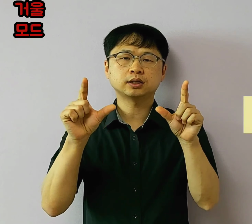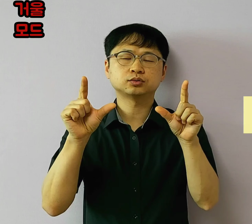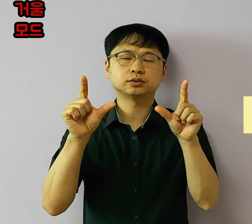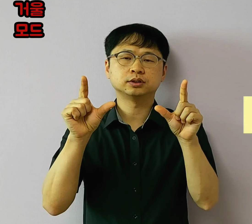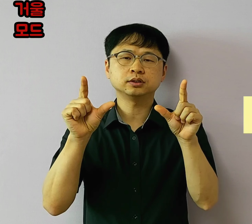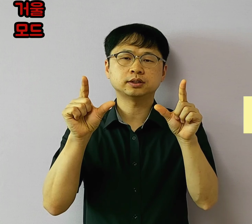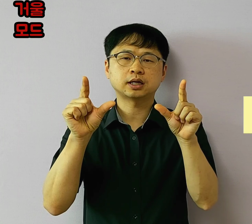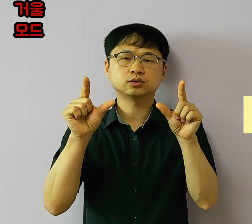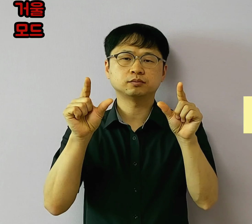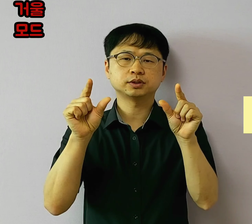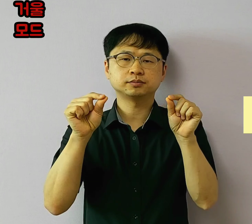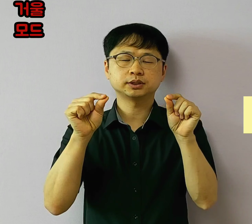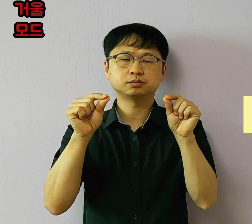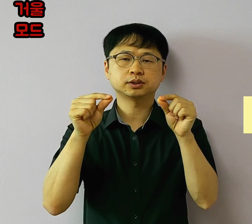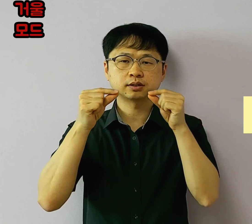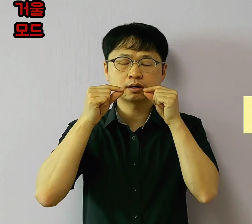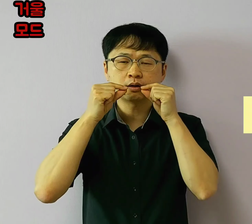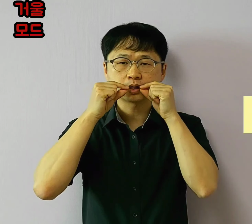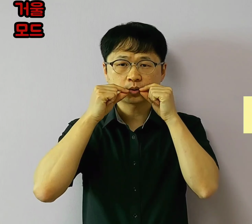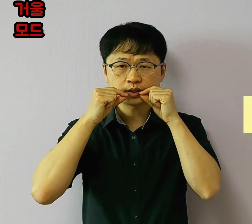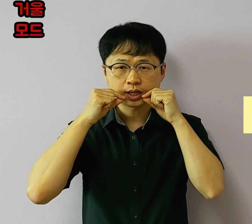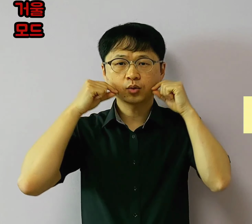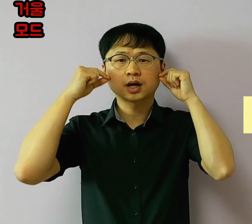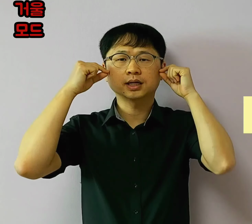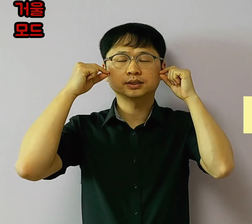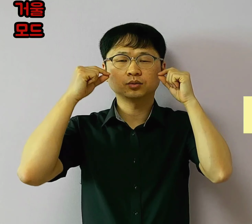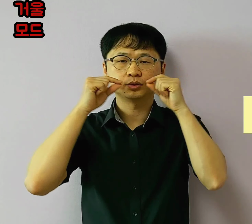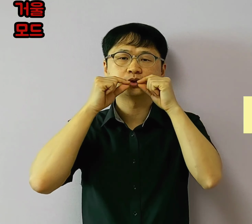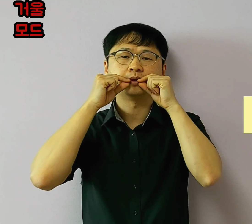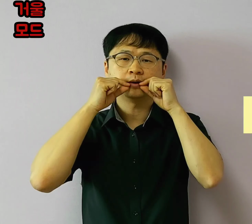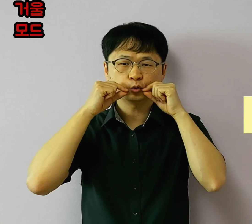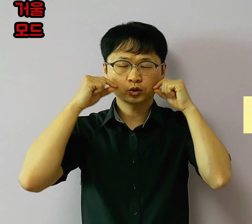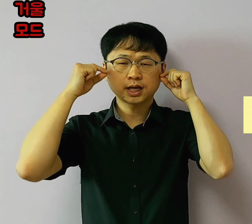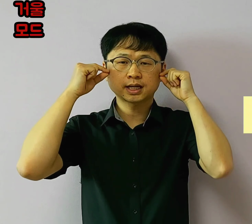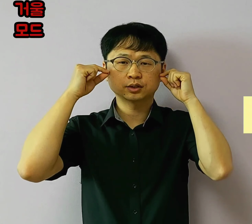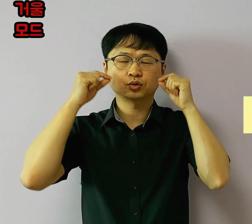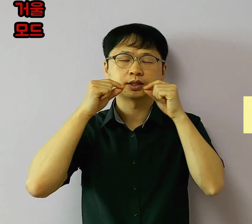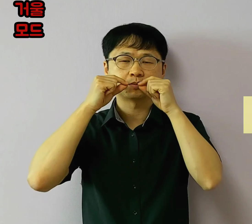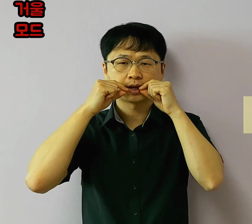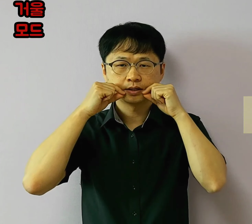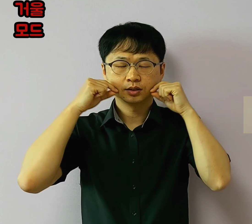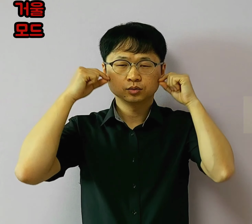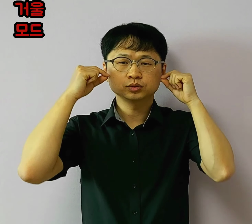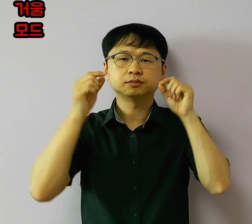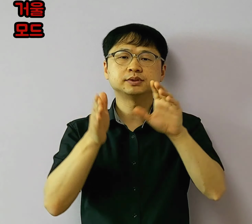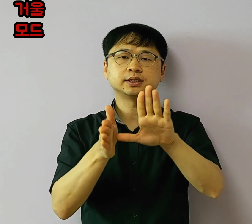웃다라는 소는 양손 엄지검지를 붙여서 입꼬리가 올라가듯이 올려주시면 웃다라는 소가 됩니다. 웃음